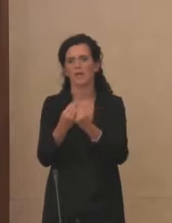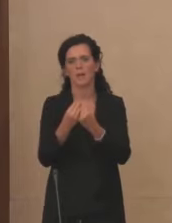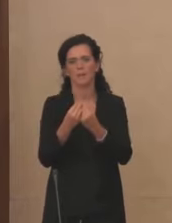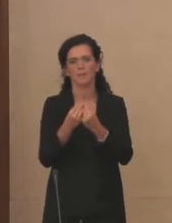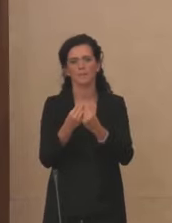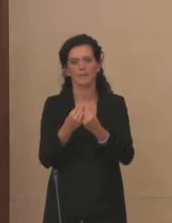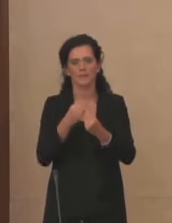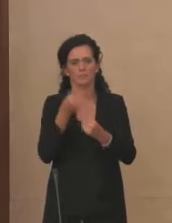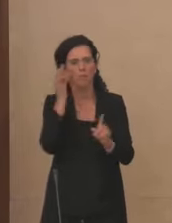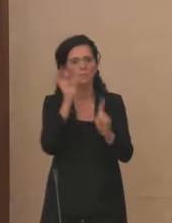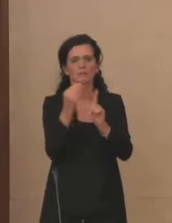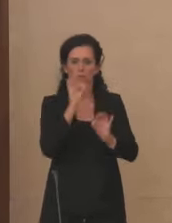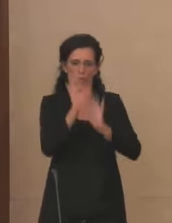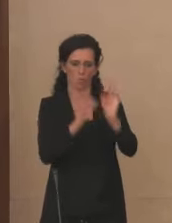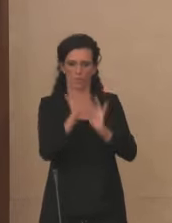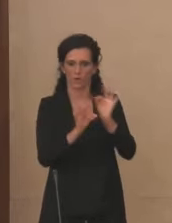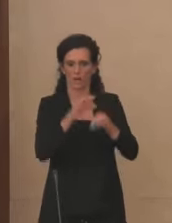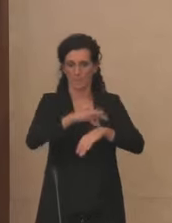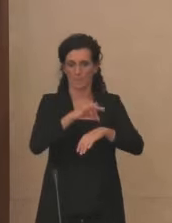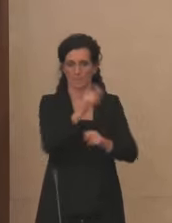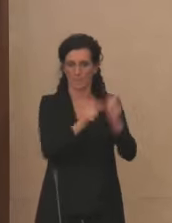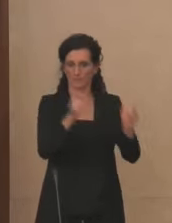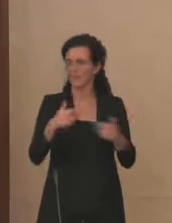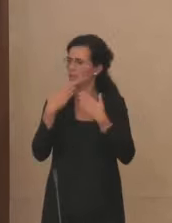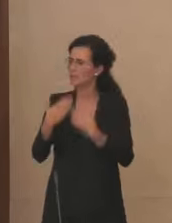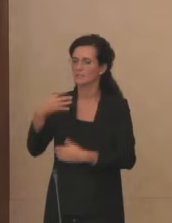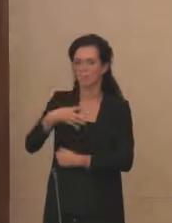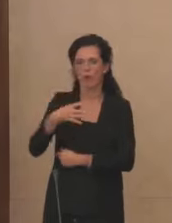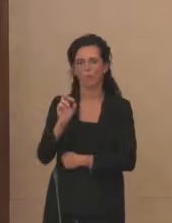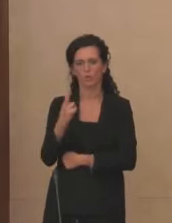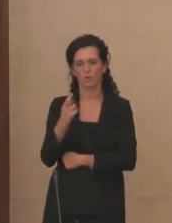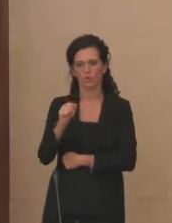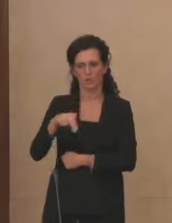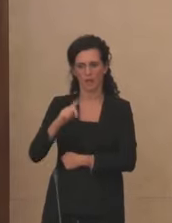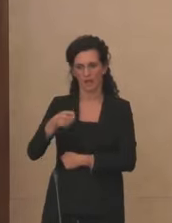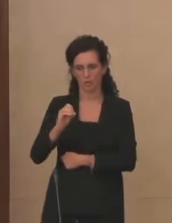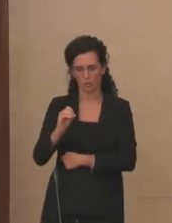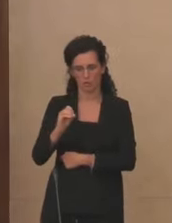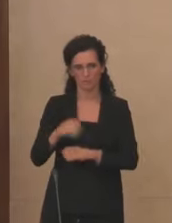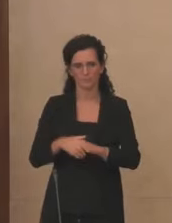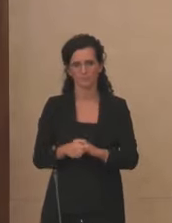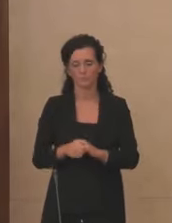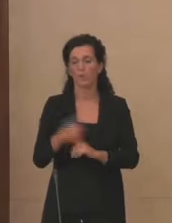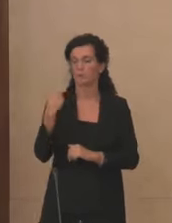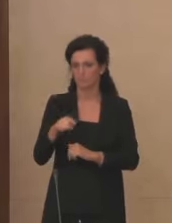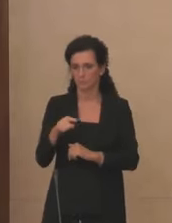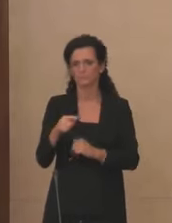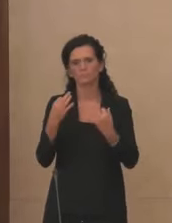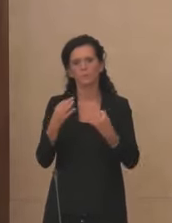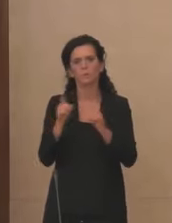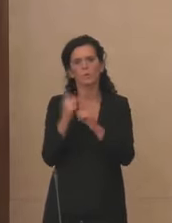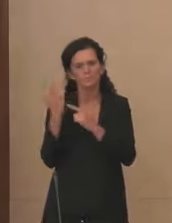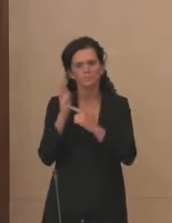Non posso che non ringraziare Mauro Rango, grazie al cui sogno è stata costruita una realtà che